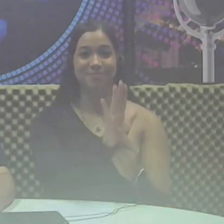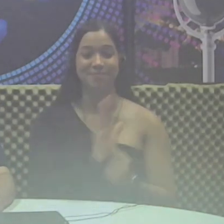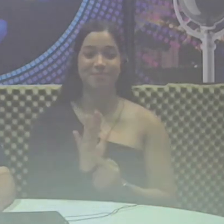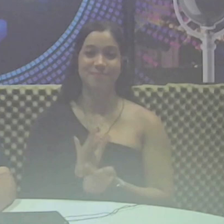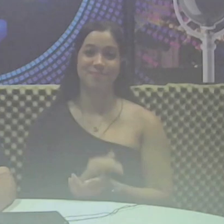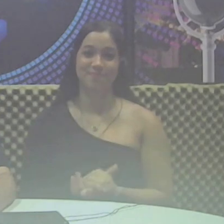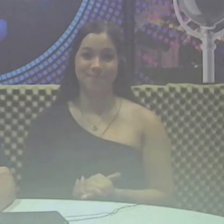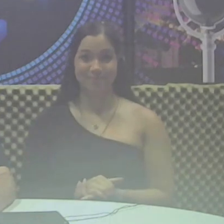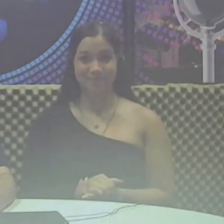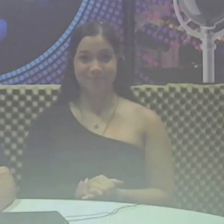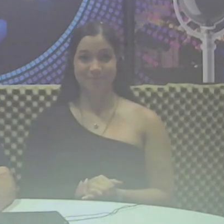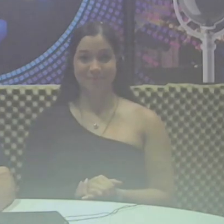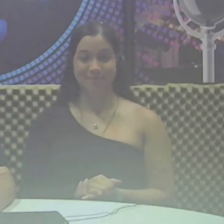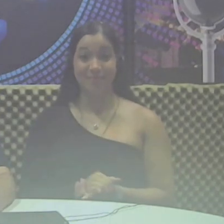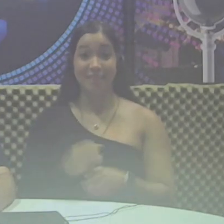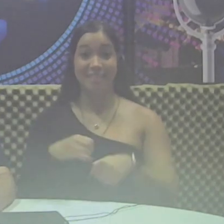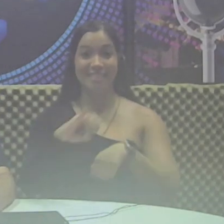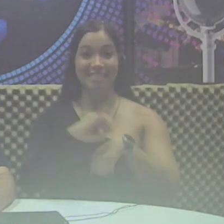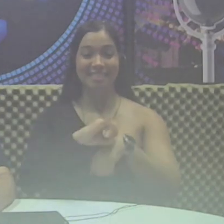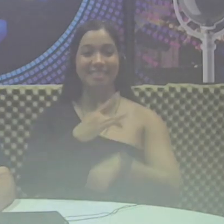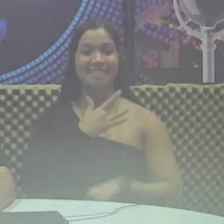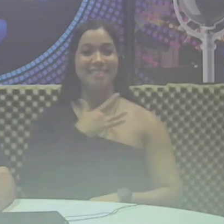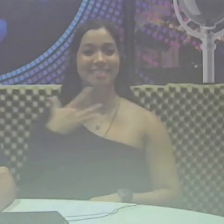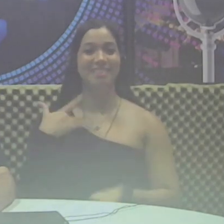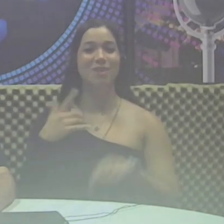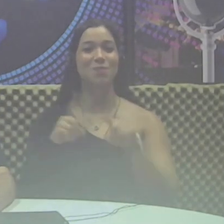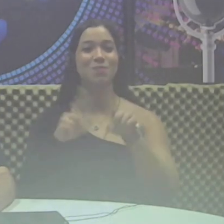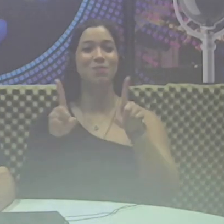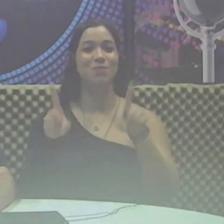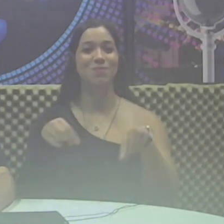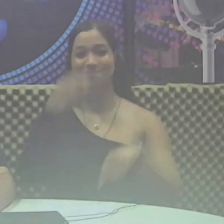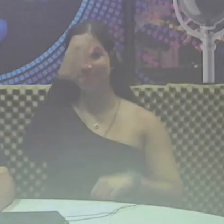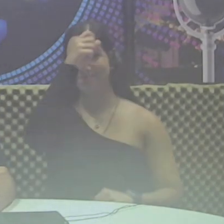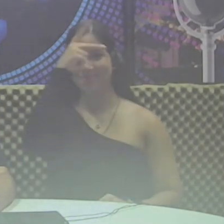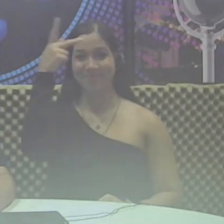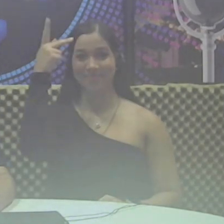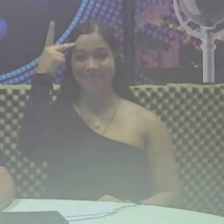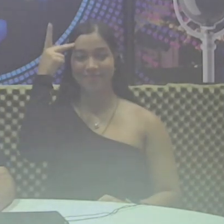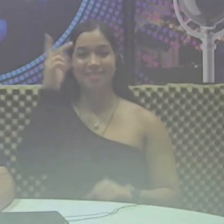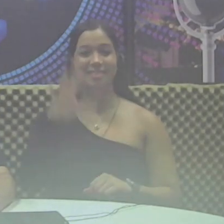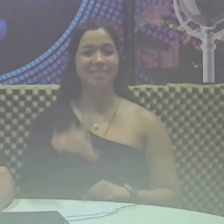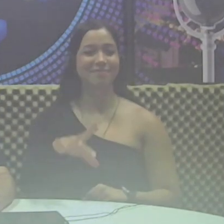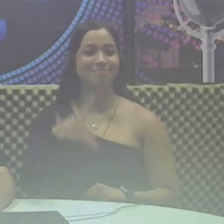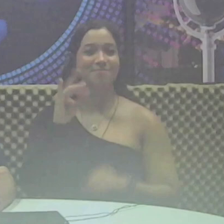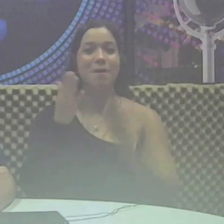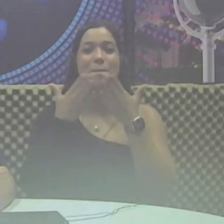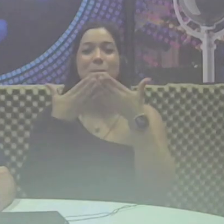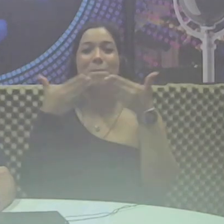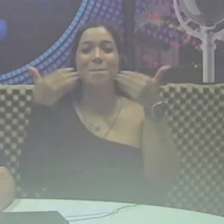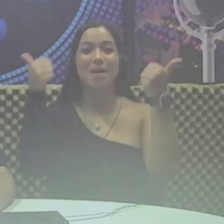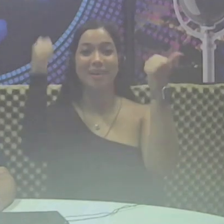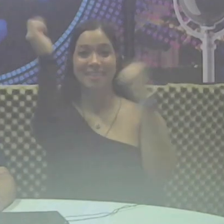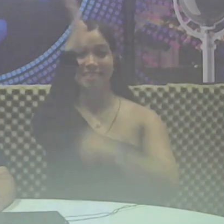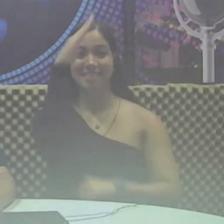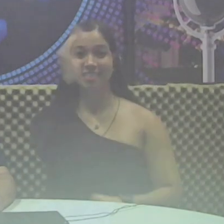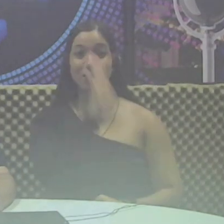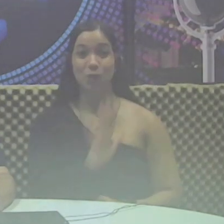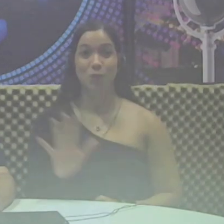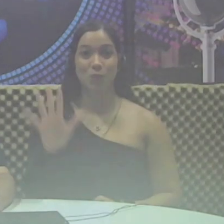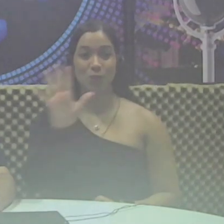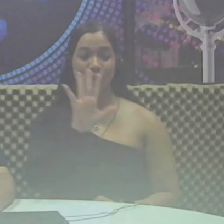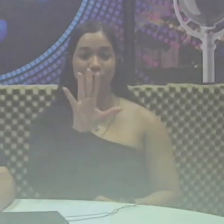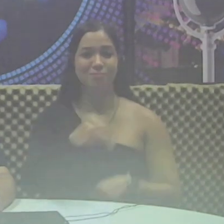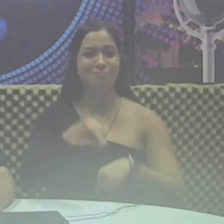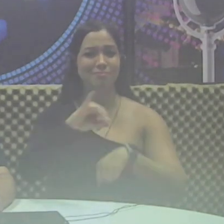Uberlândia, destaque nacional. Centro de Saúde do Trabalhador da Prefeitura entra para seleto hall de melhores do país. O Centro